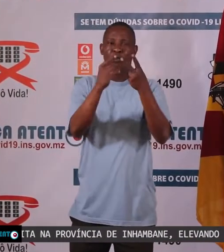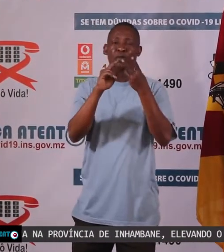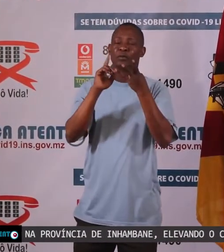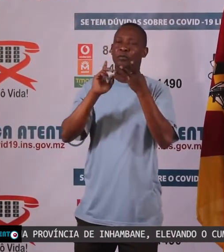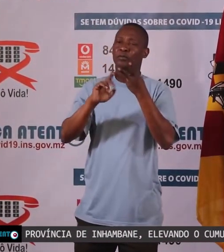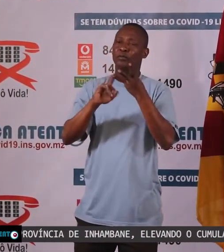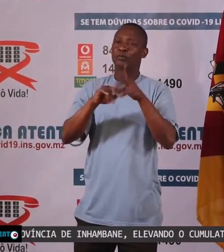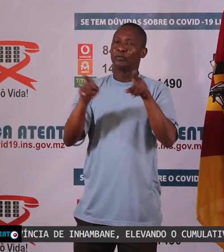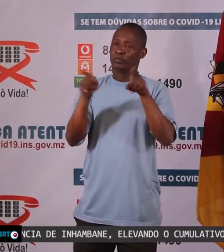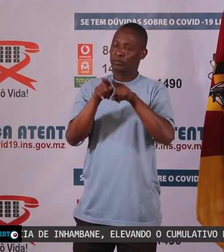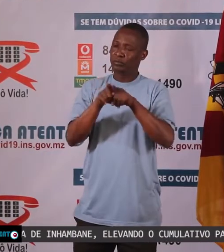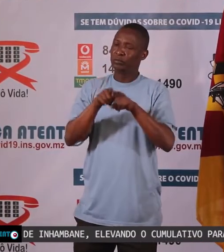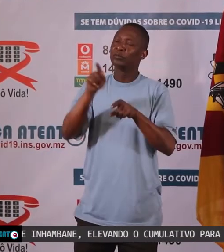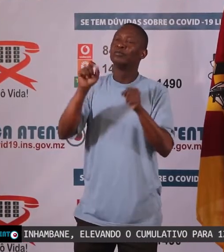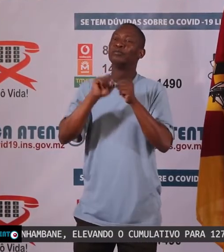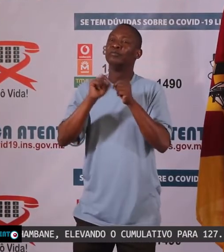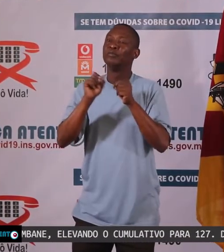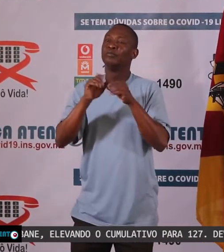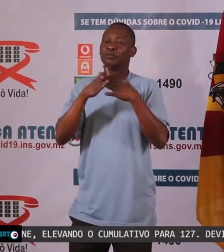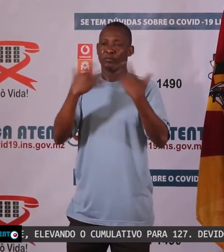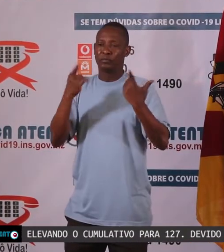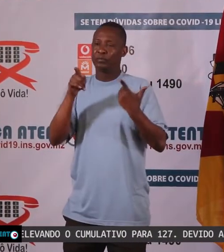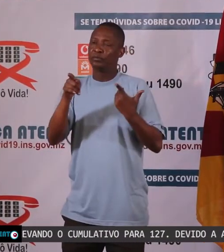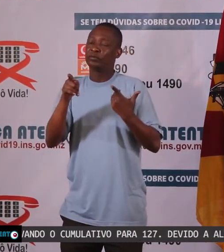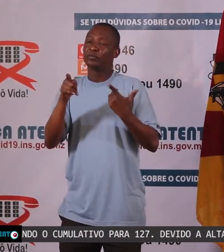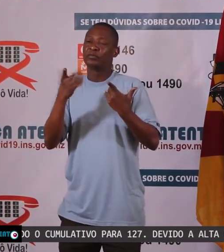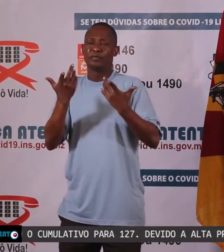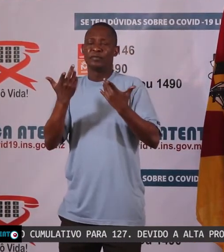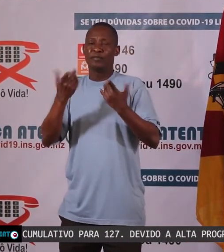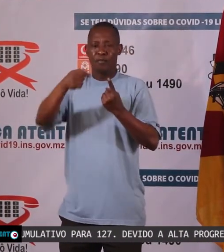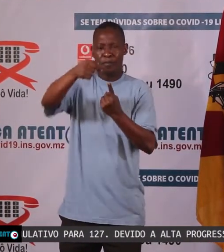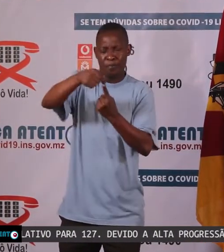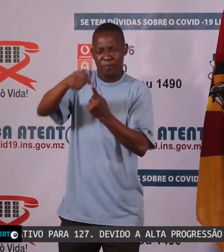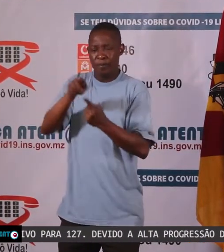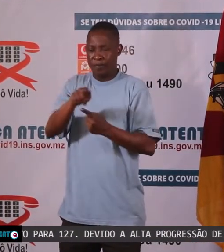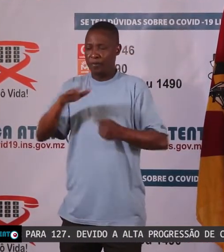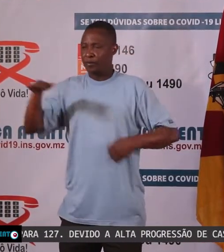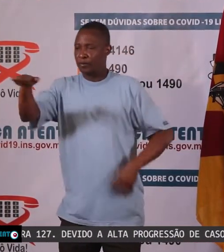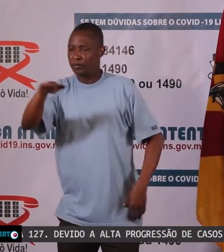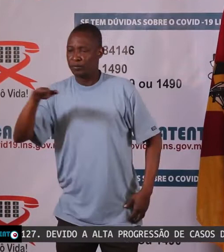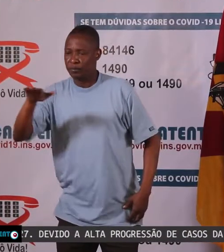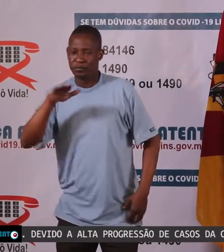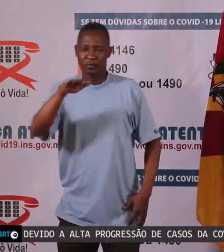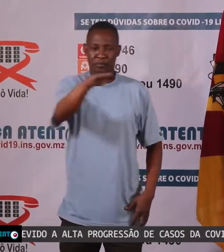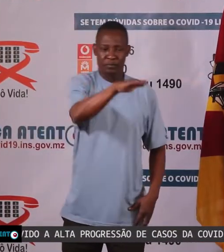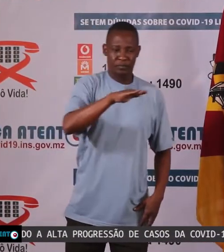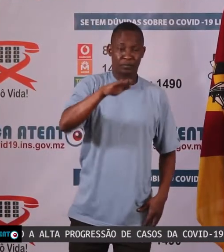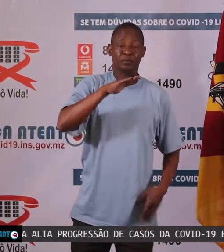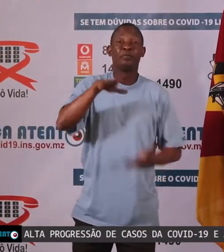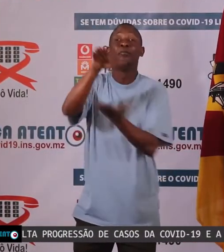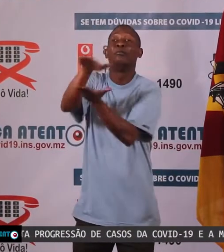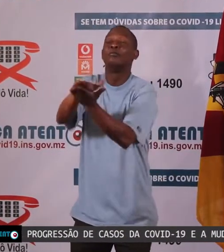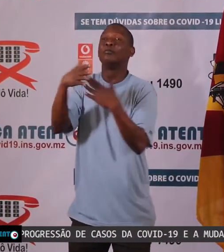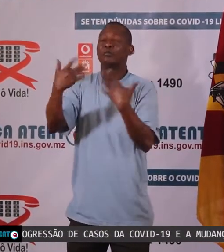seroepidemiológicos rápidos, que o Sr. Ministro comunicou ontem, de base comunitária, ao nível da cidade de Nampula,